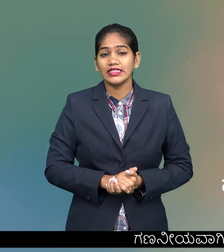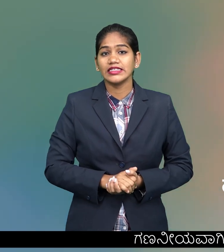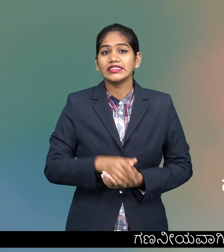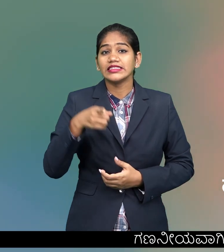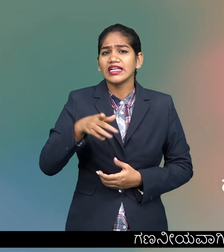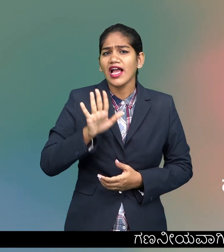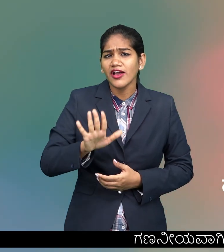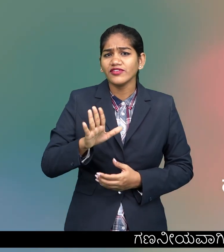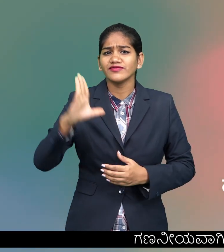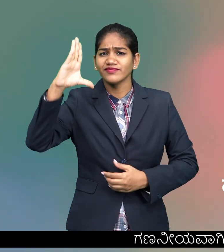ಗಣನೀಯವಾಗಿ ಕಡಿಮೆಯಾಗುತ್ತದೆ ಮತ್ತು